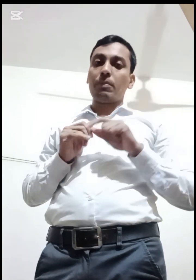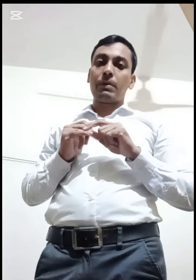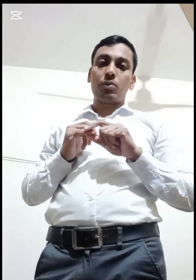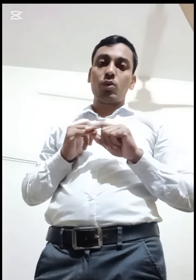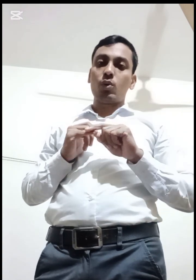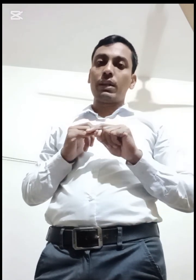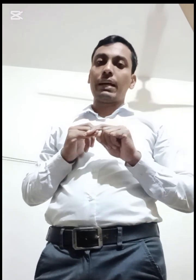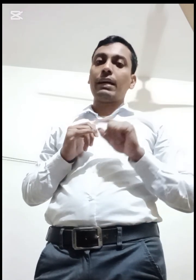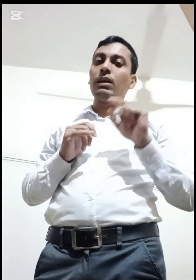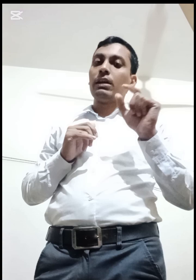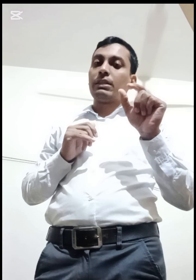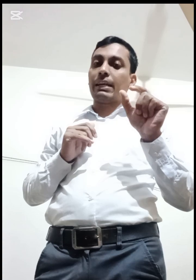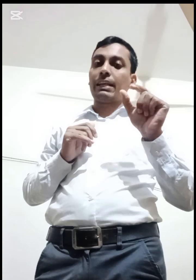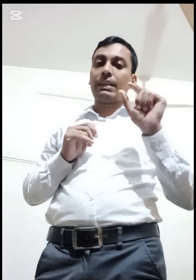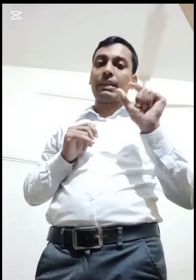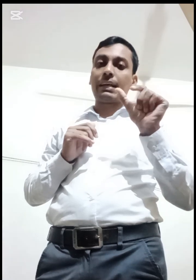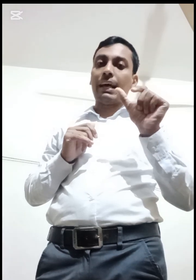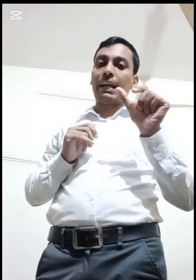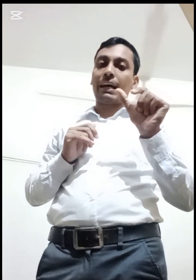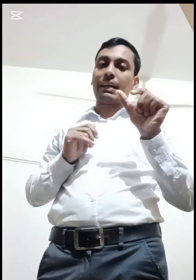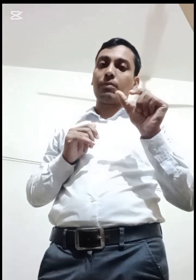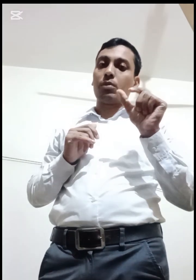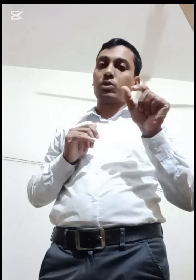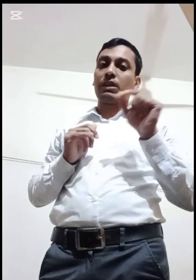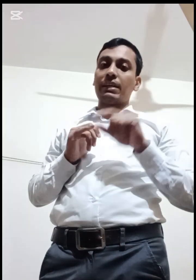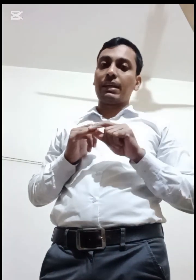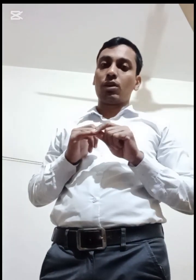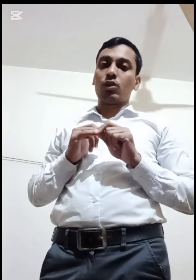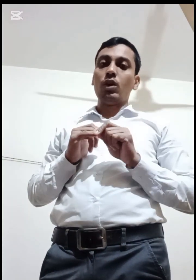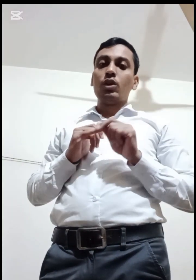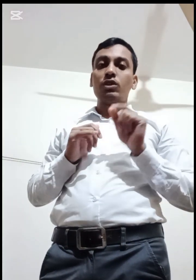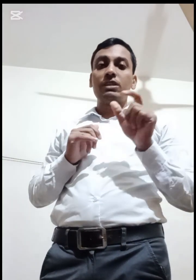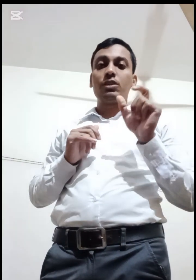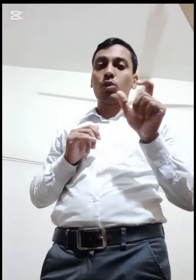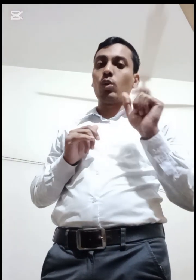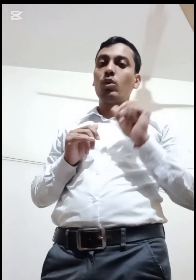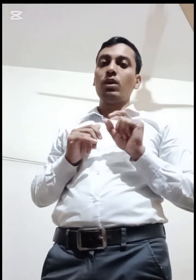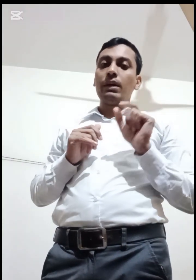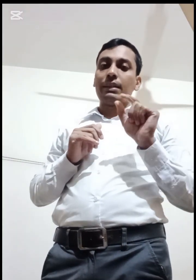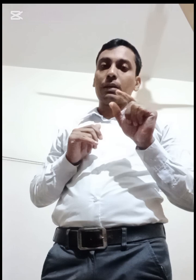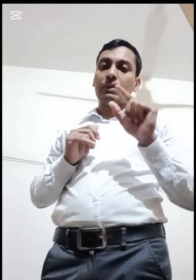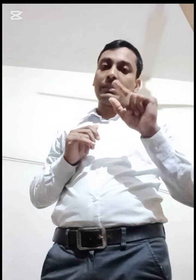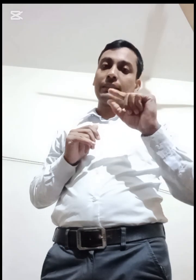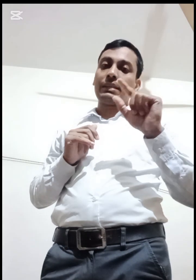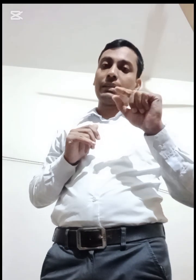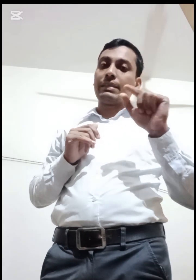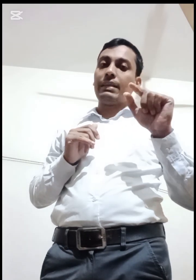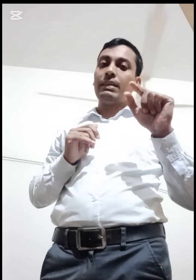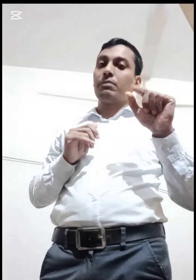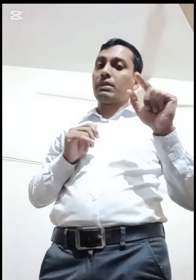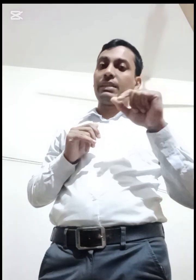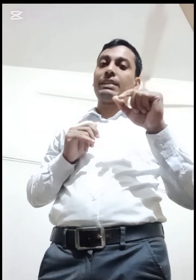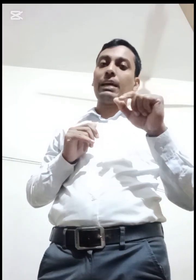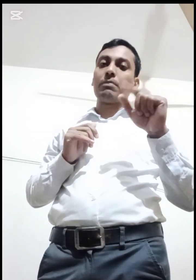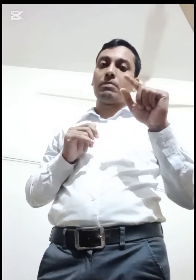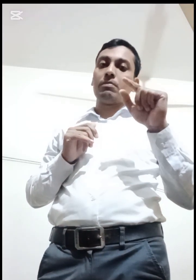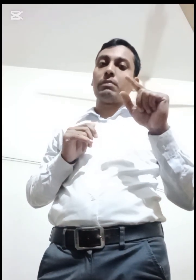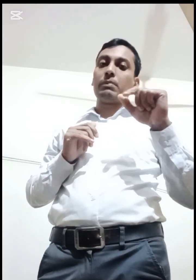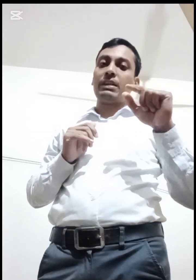অ্যাম্পিয়ার পর্যন্ত হয়ে থাকে, সেক্ষেত্রে তার গায়ে লেখা থাকবে অবশ্যই তার রেটিং কত। যদি সে 16, দেখবেন যে সি বা সি টাইপ বা বি